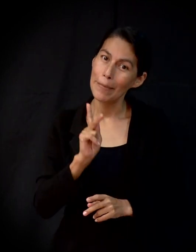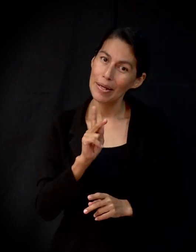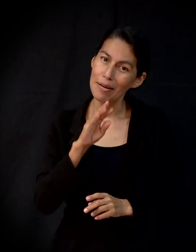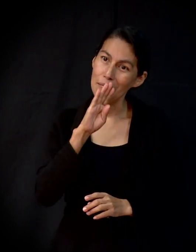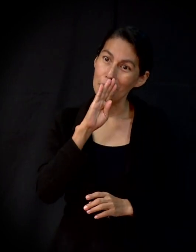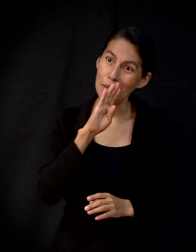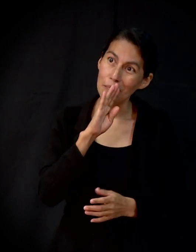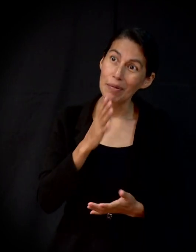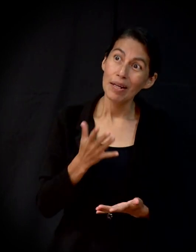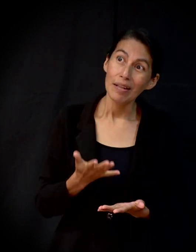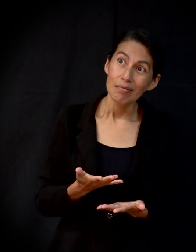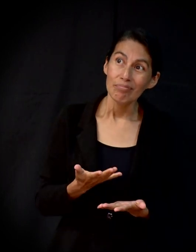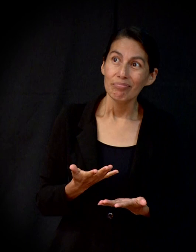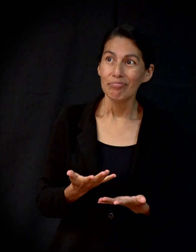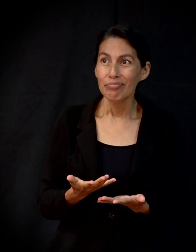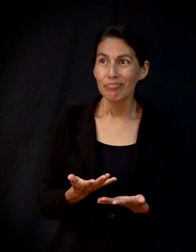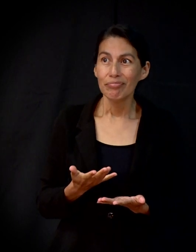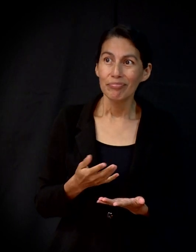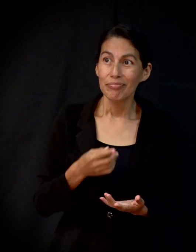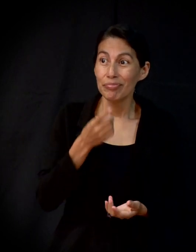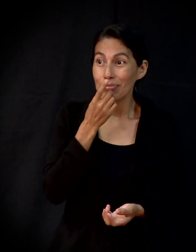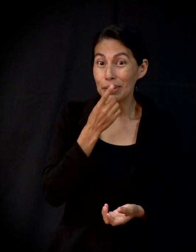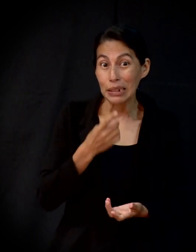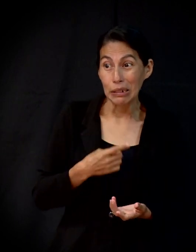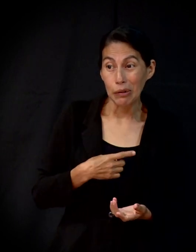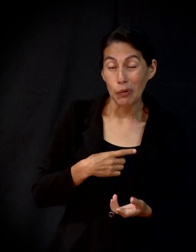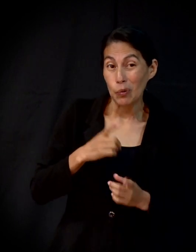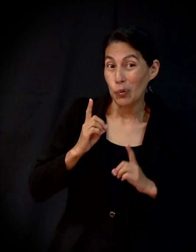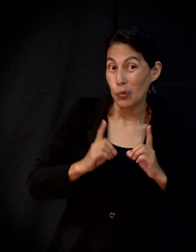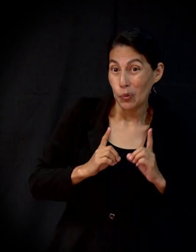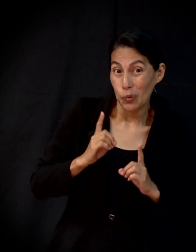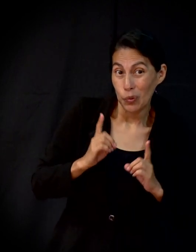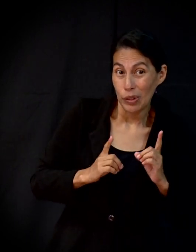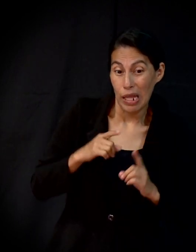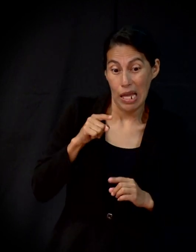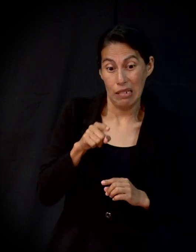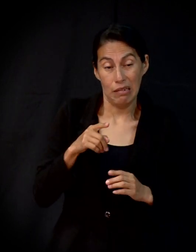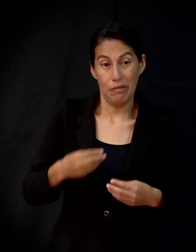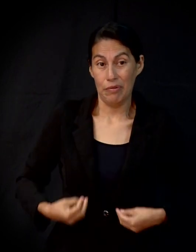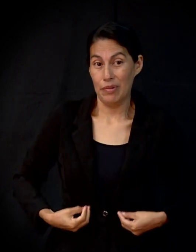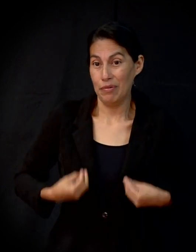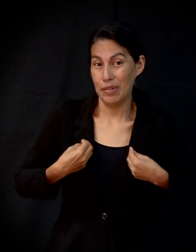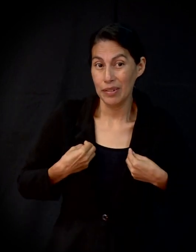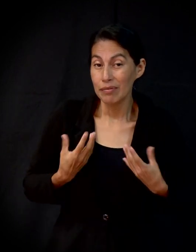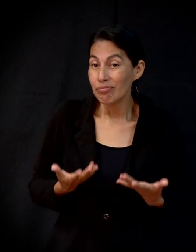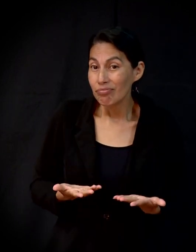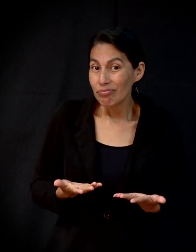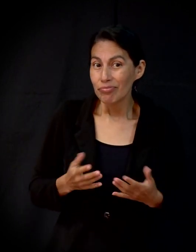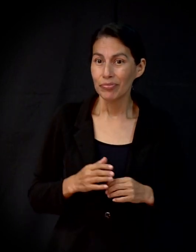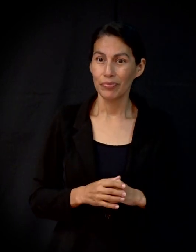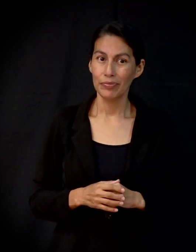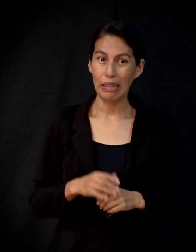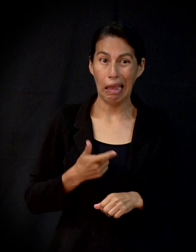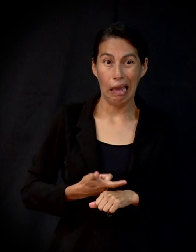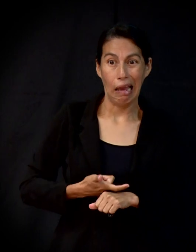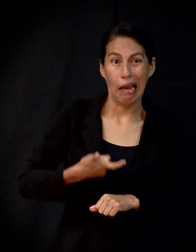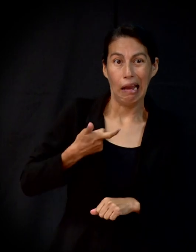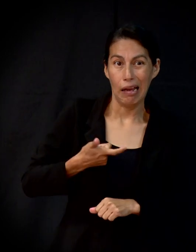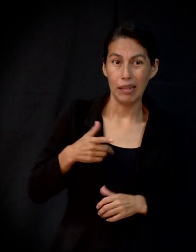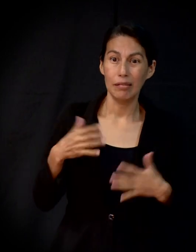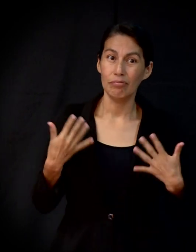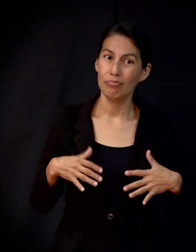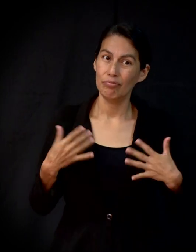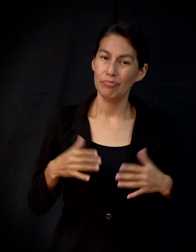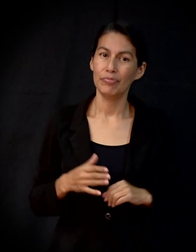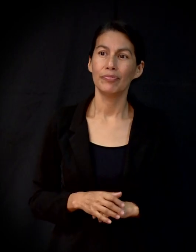mi mamá le dijo que tal vez no fuera posible que viviéramos ahí. Era un